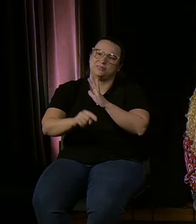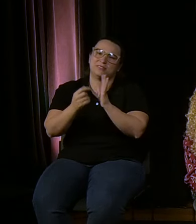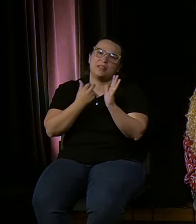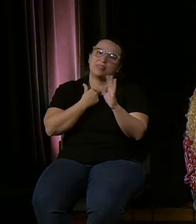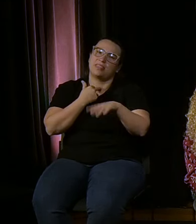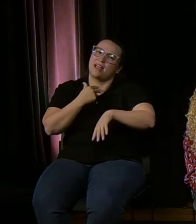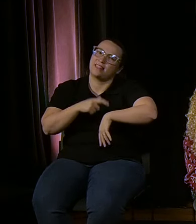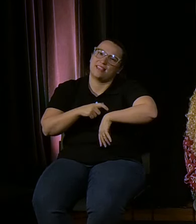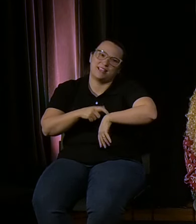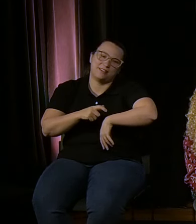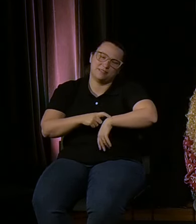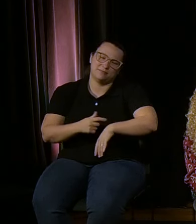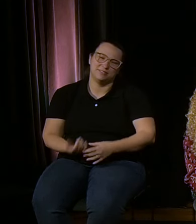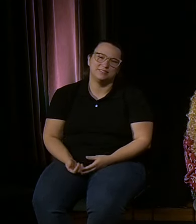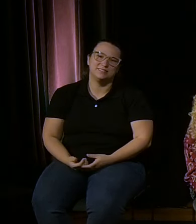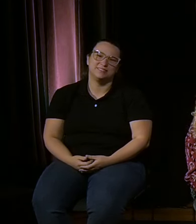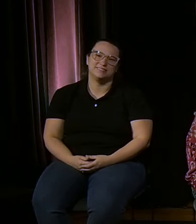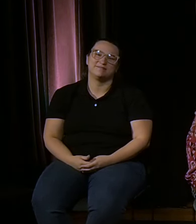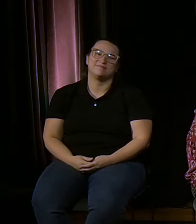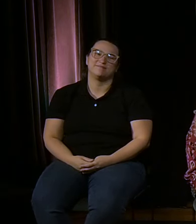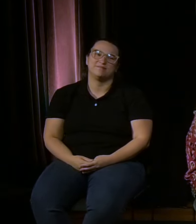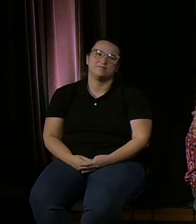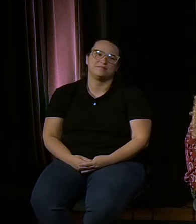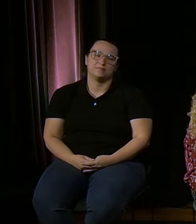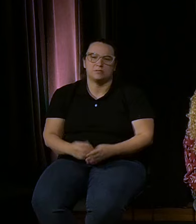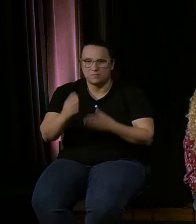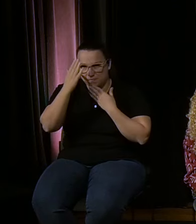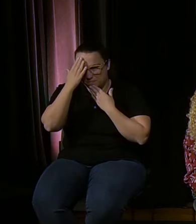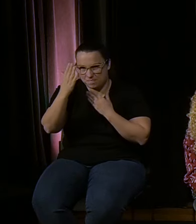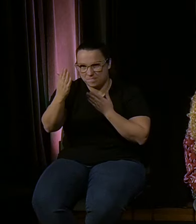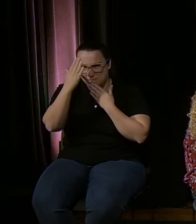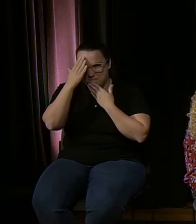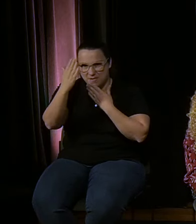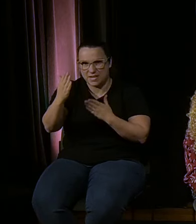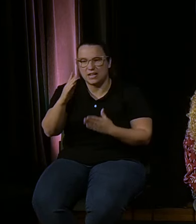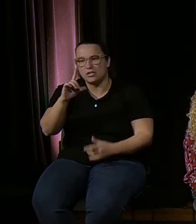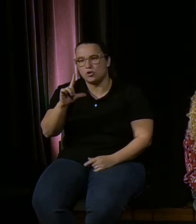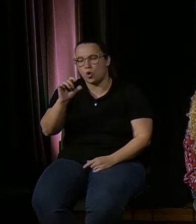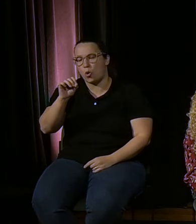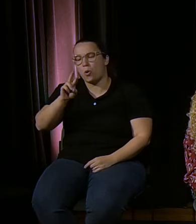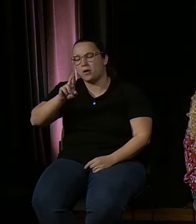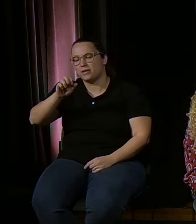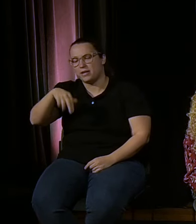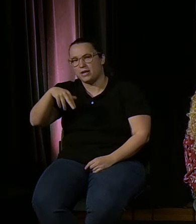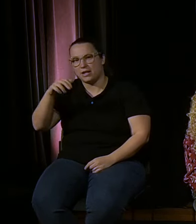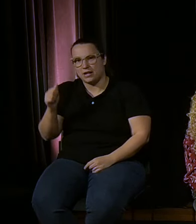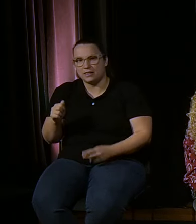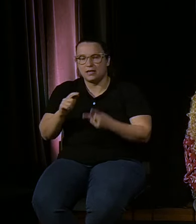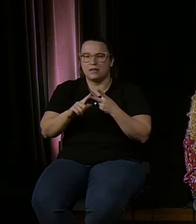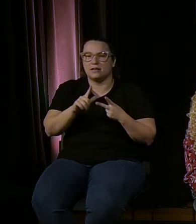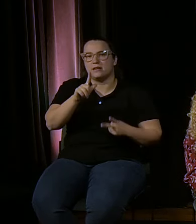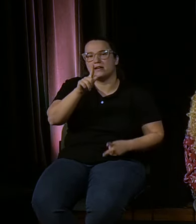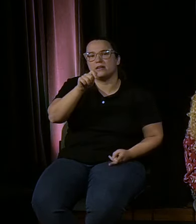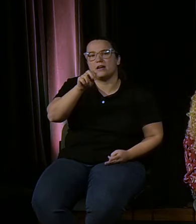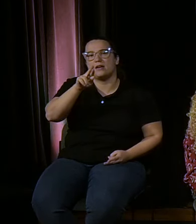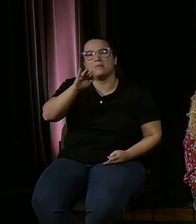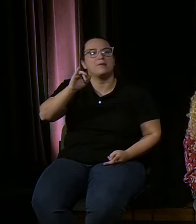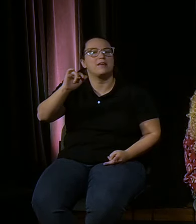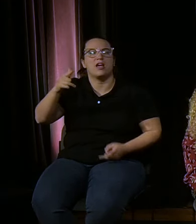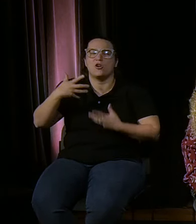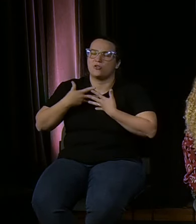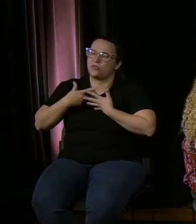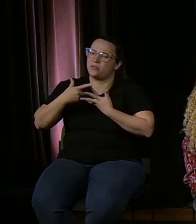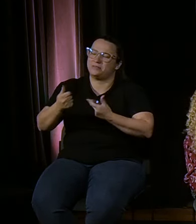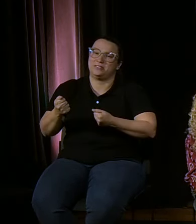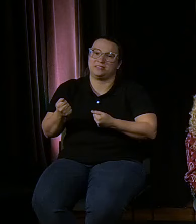dá tempo de elaborar. E obrigada, gente. Obrigada, Lorena. Obrigada, Gabriel. Porque realmente foi um convite.